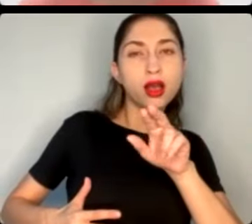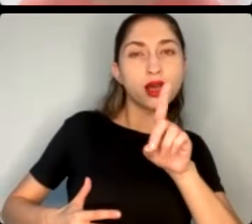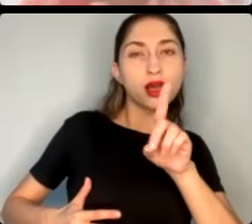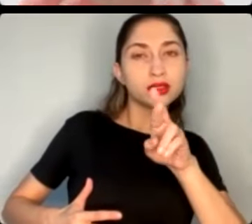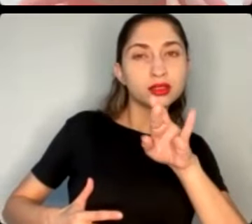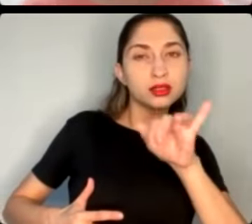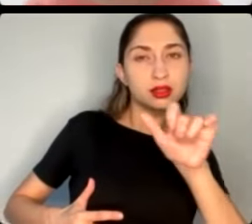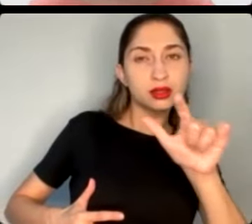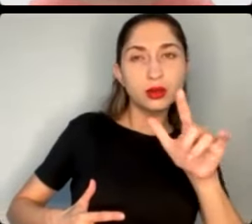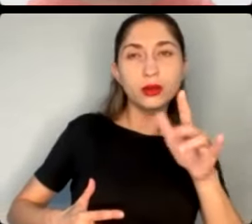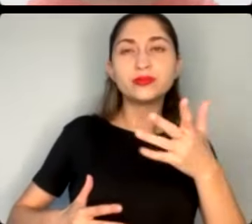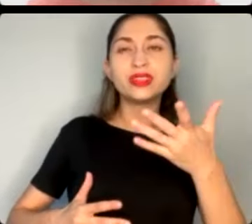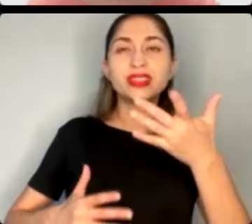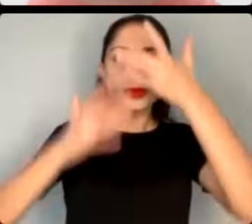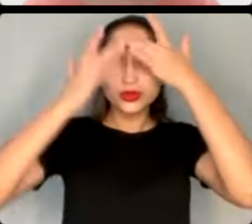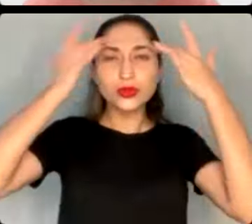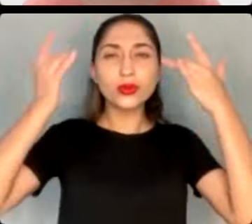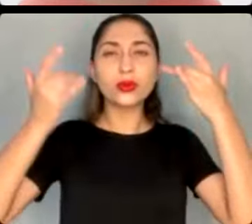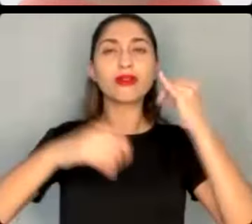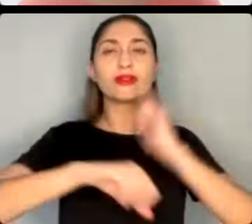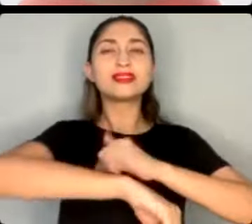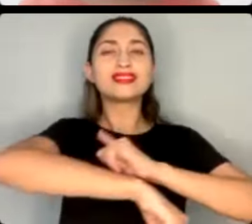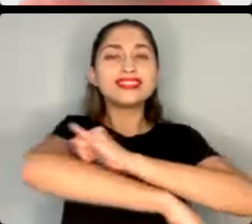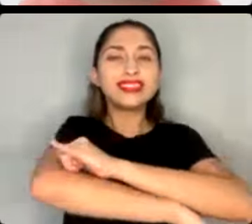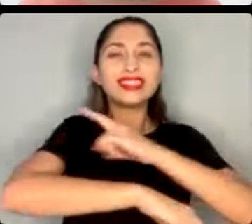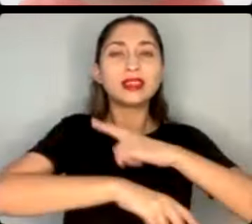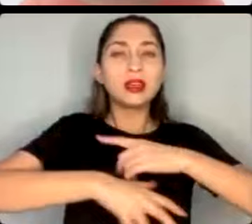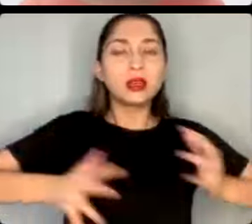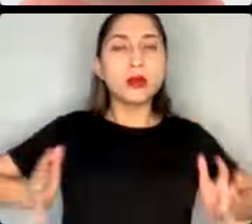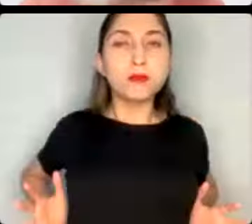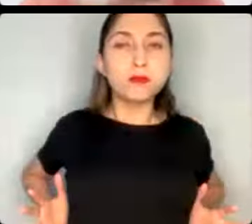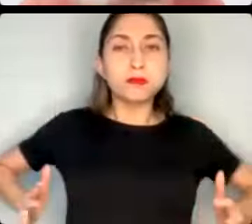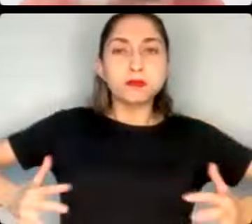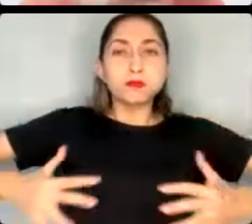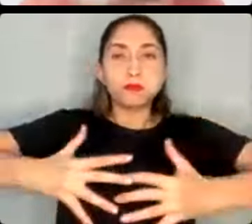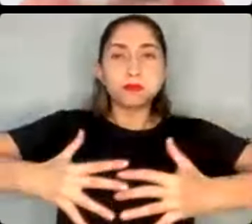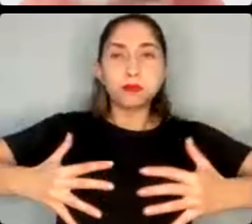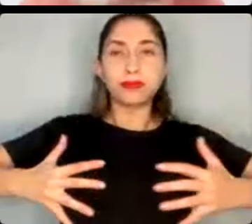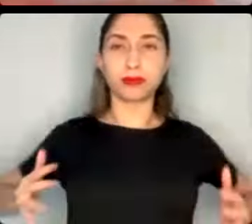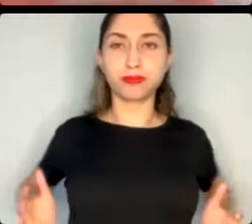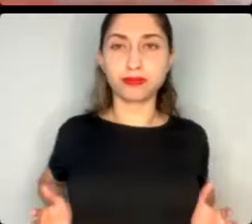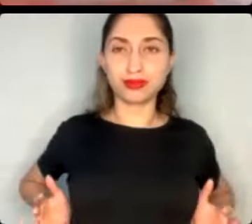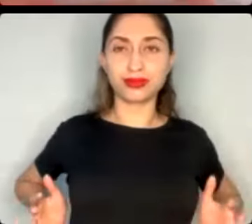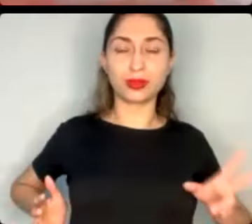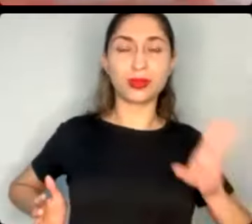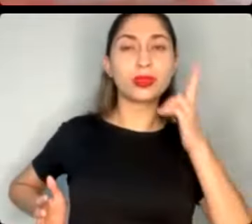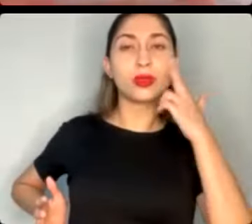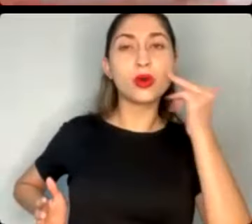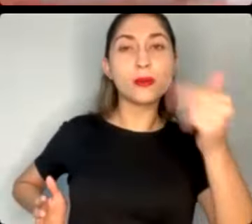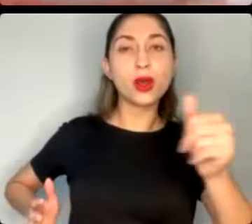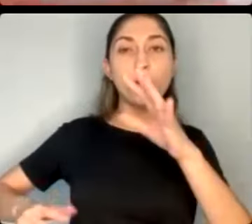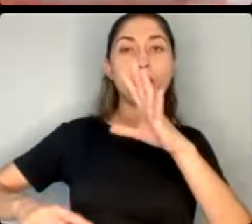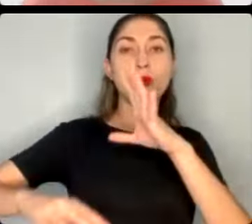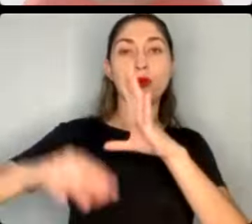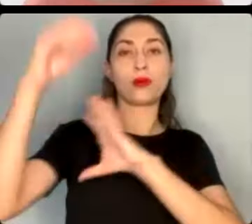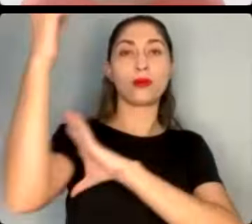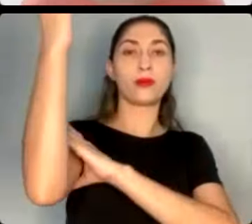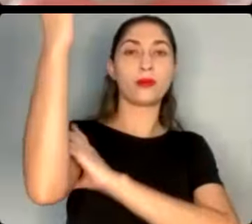toda envolvida com essa massa muscular, e geralmente o antebraço e